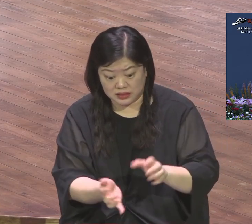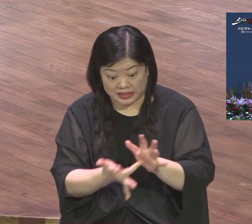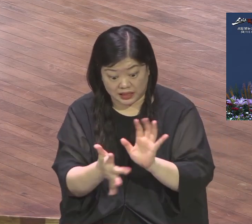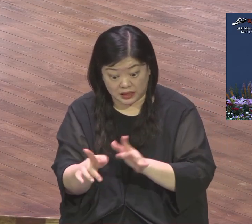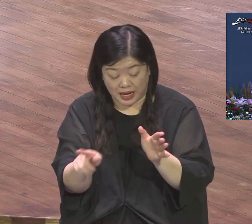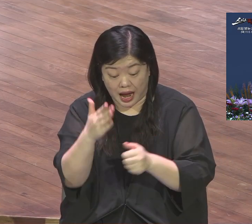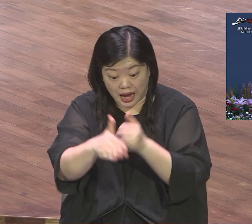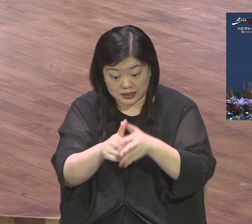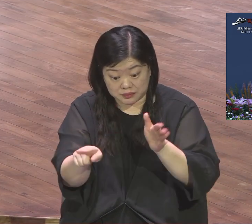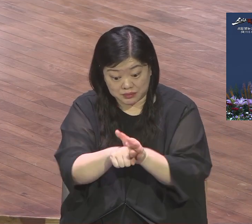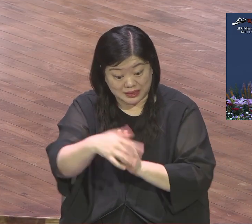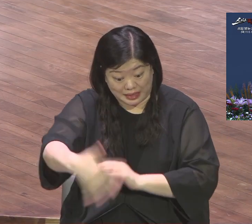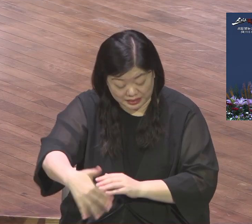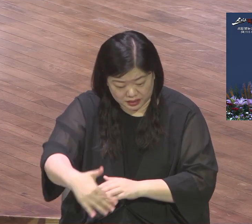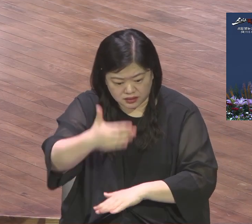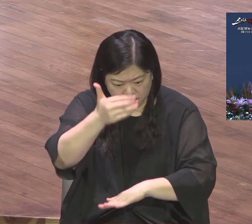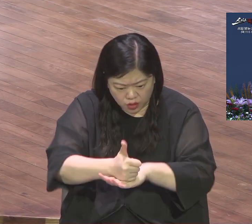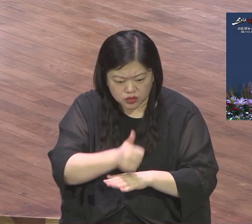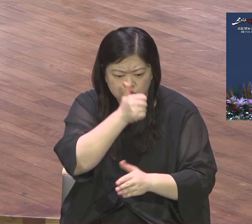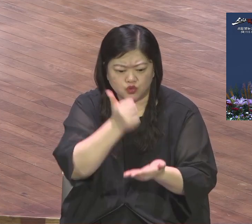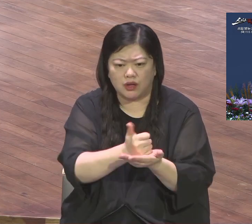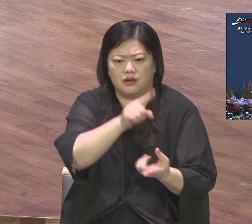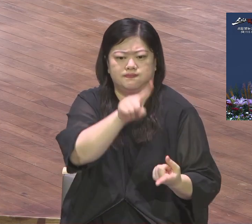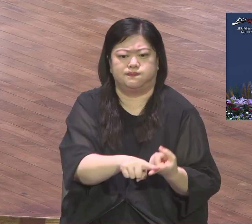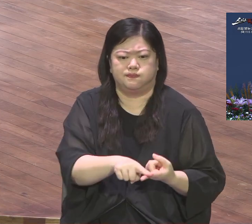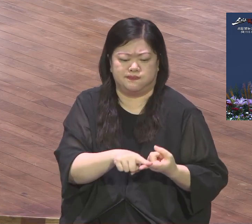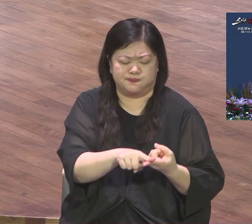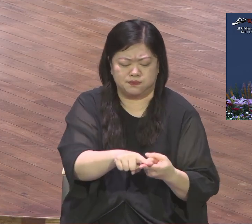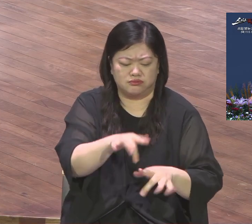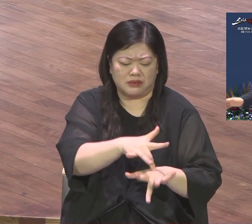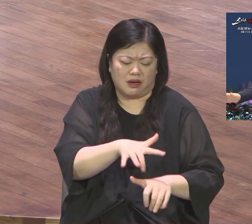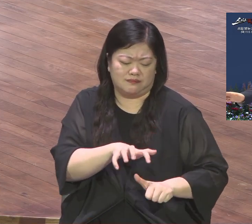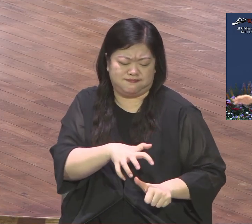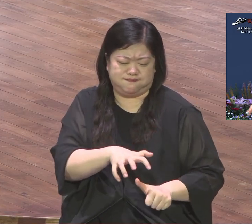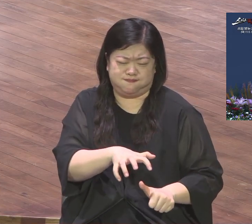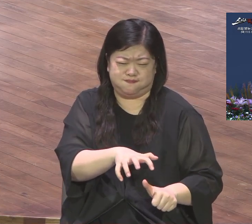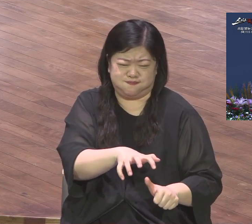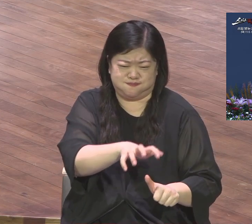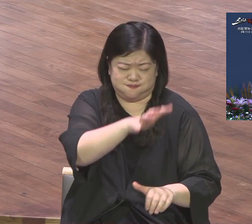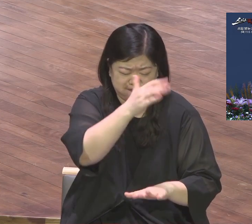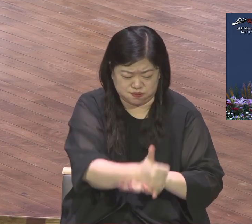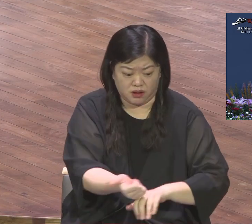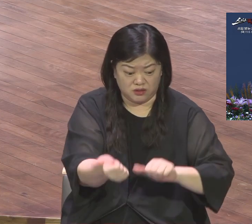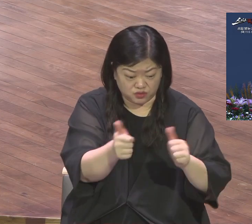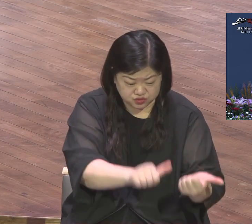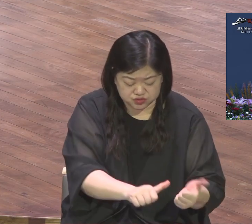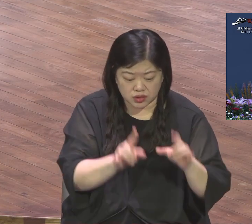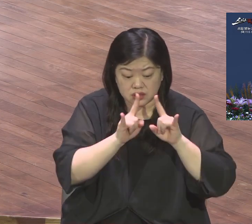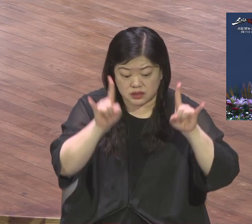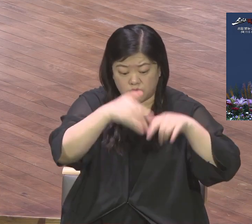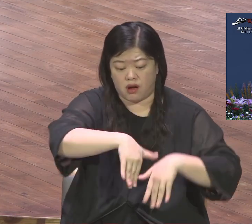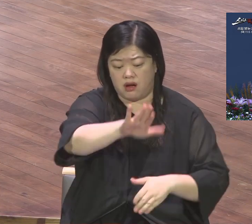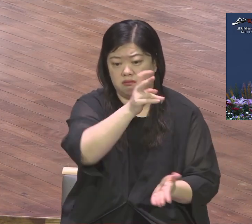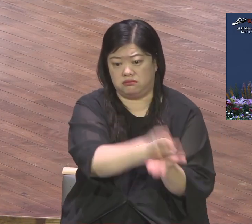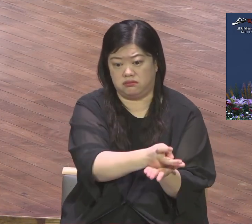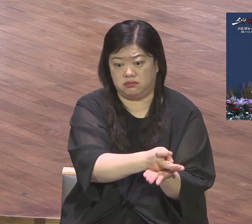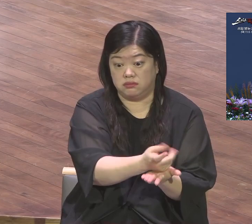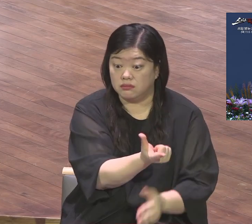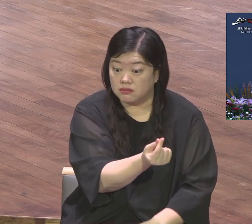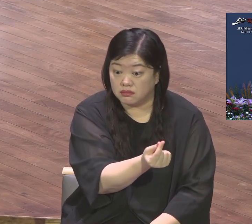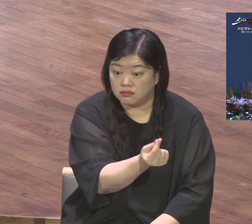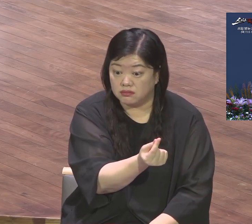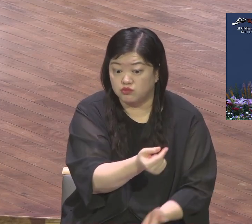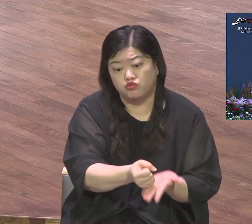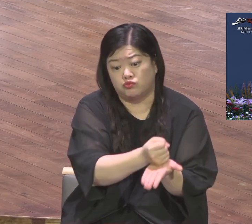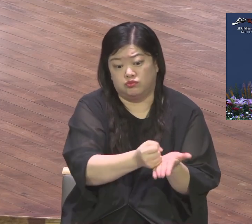저주, 그야말로 이 사단 정도로 타면서 살다가 영원한 멸망길로 갈 수밖에 없는 그런